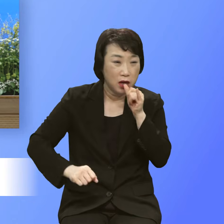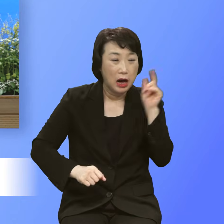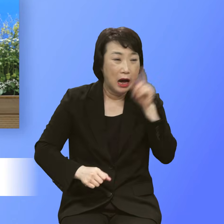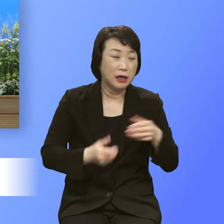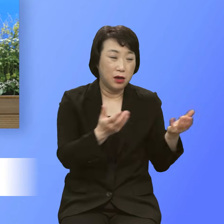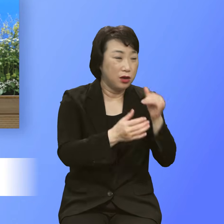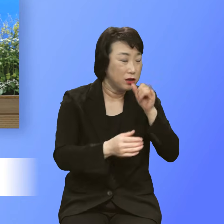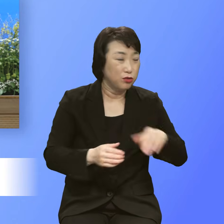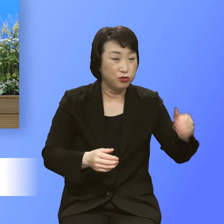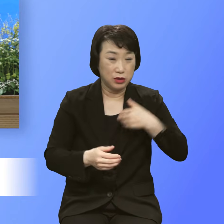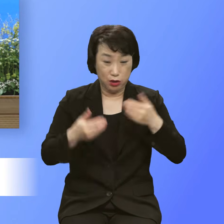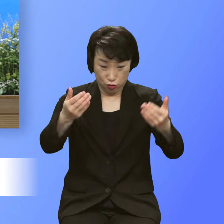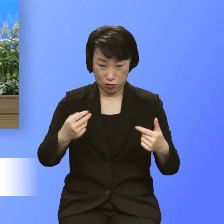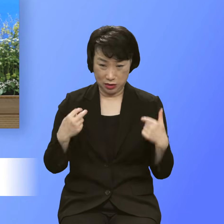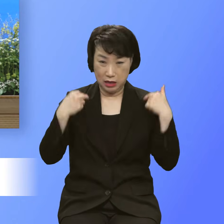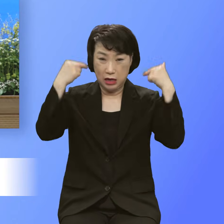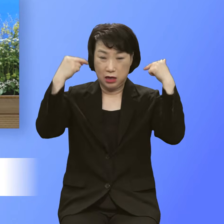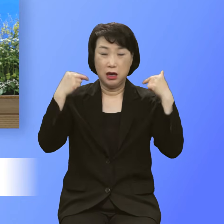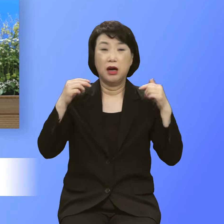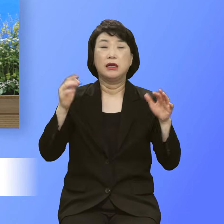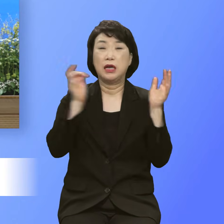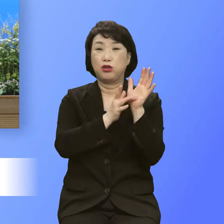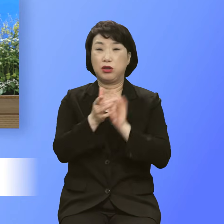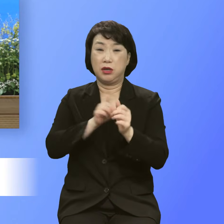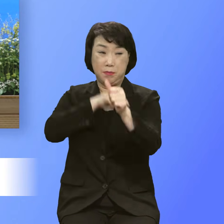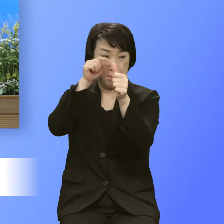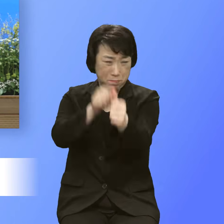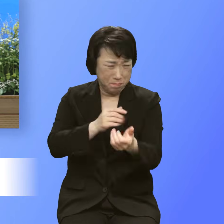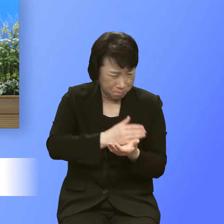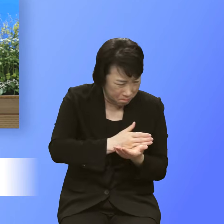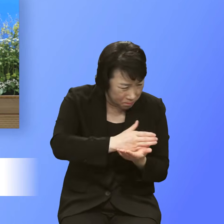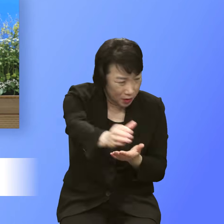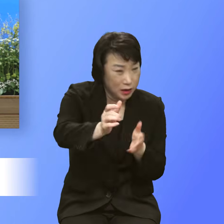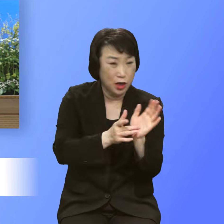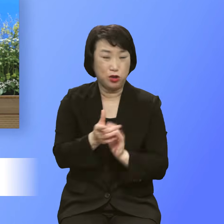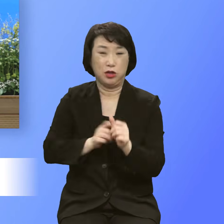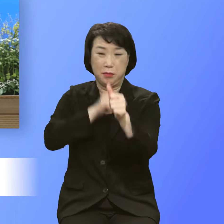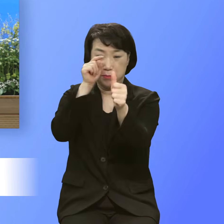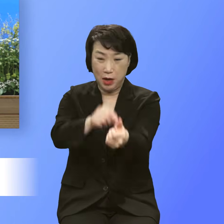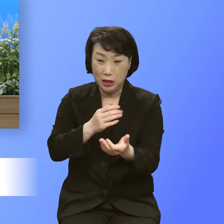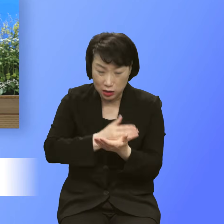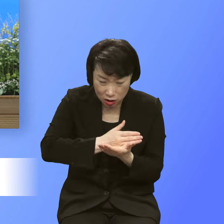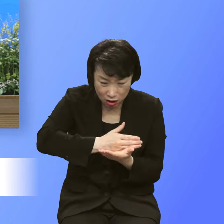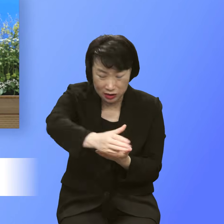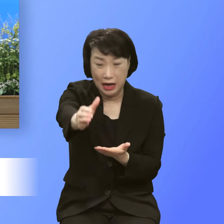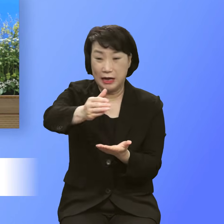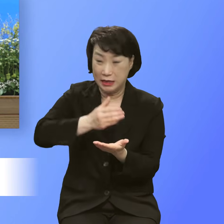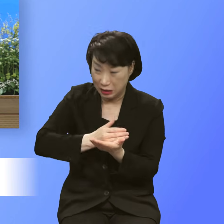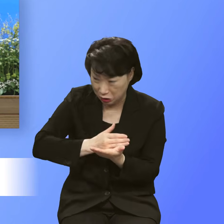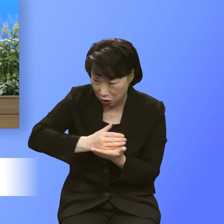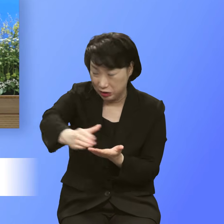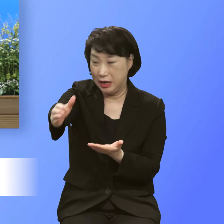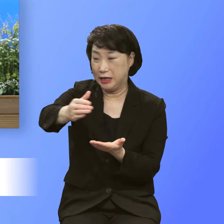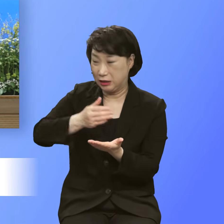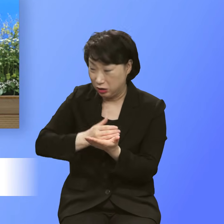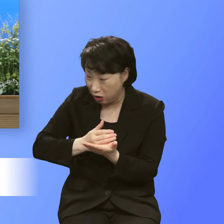역사야 우리에게 주신 나사렛 예수님의 이름으로 명하노니 따라갈지어다. 예수의 이름으로 따라가라.